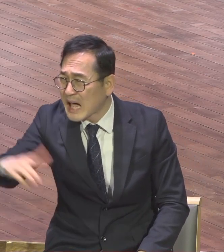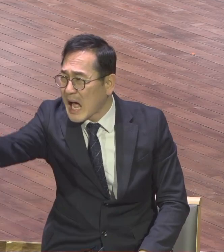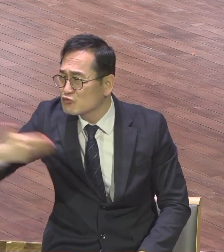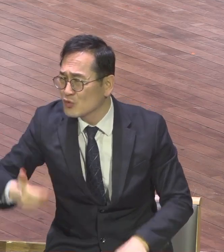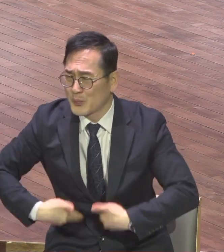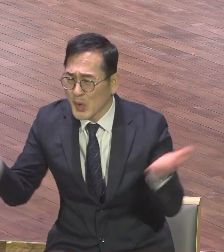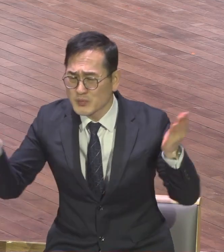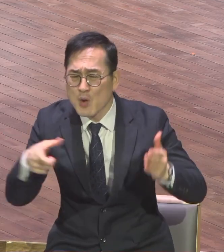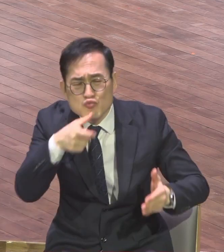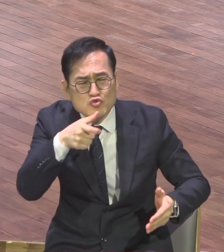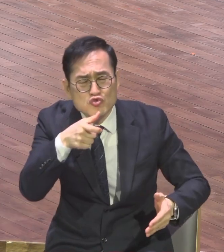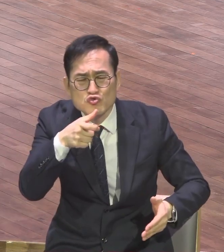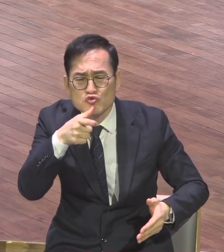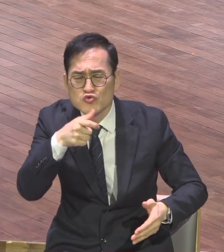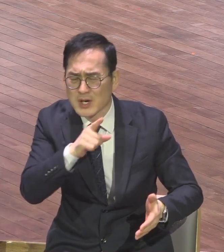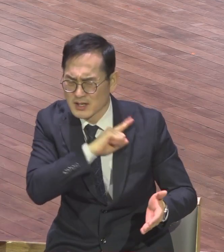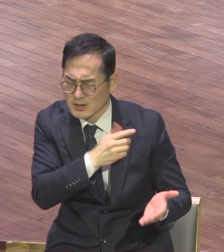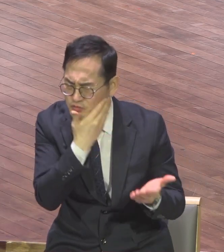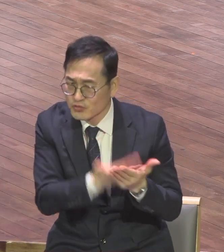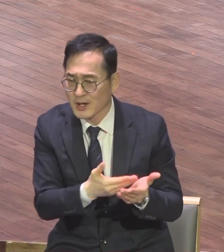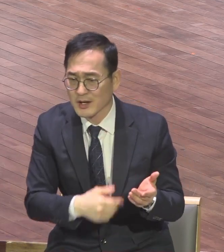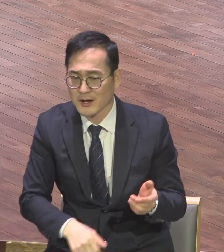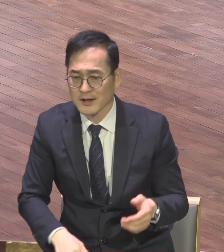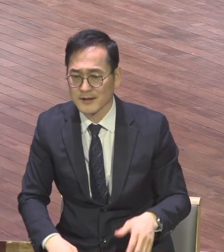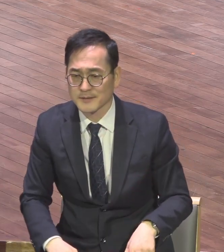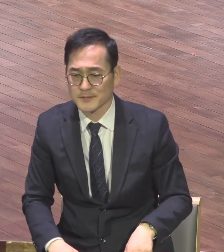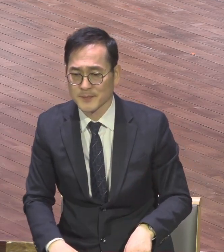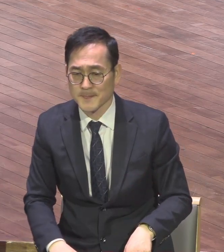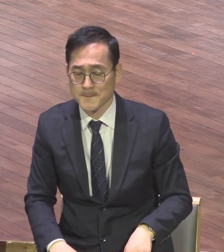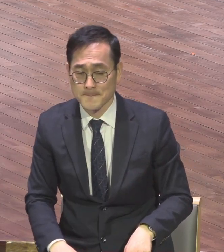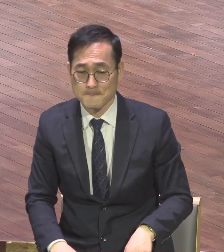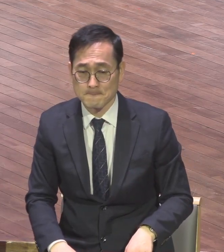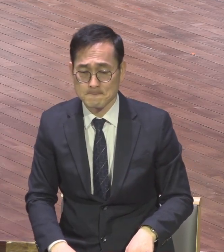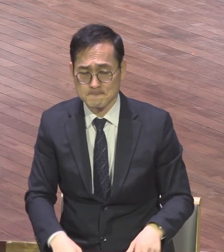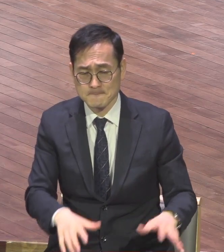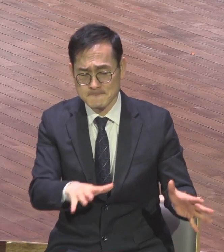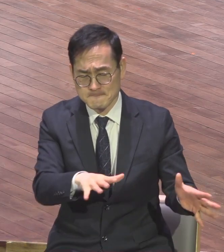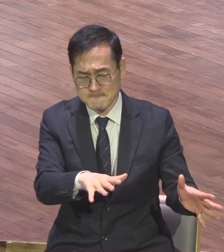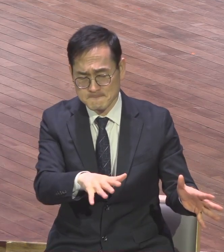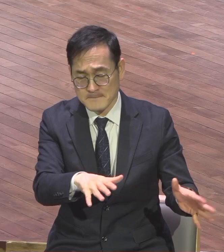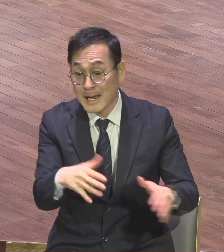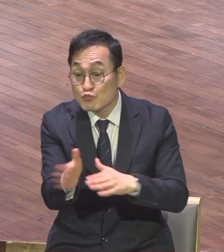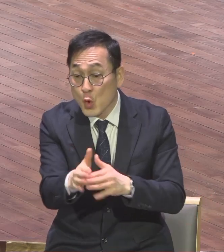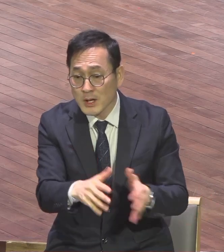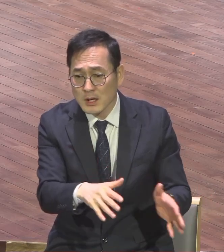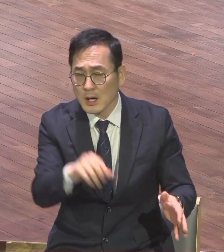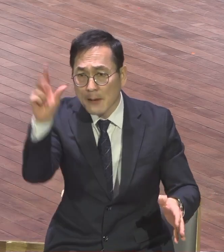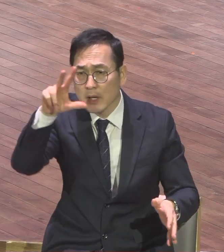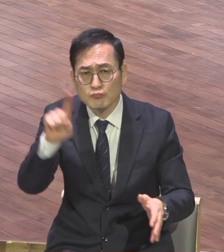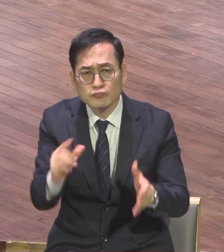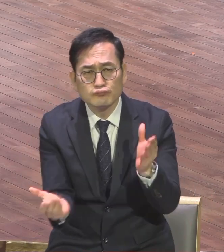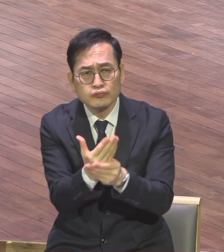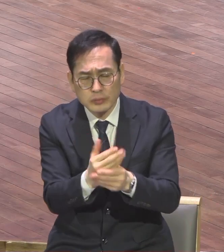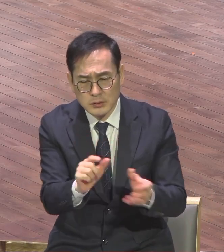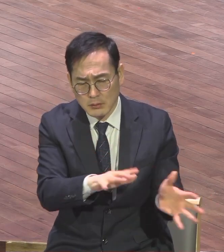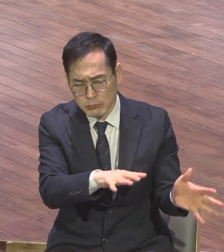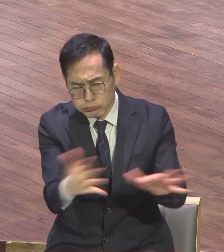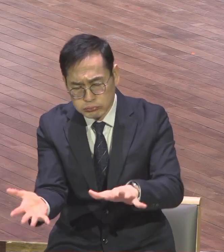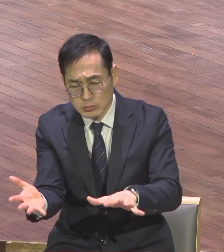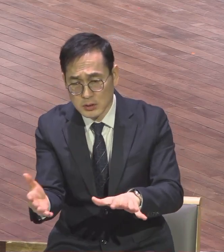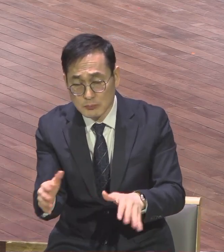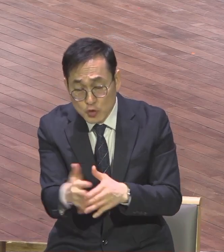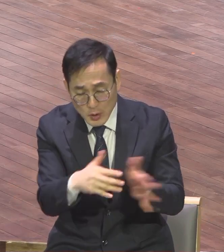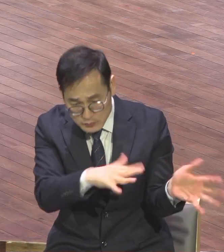기사에 물고기가 떼죽음을 당해 백사장으로 밀려 쌓여있는 사진을 보면 인상이 찌푸려집니다.